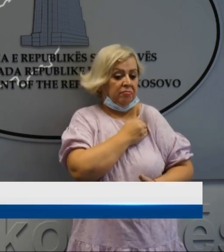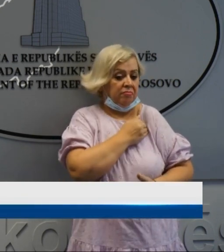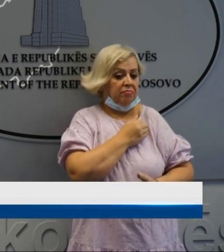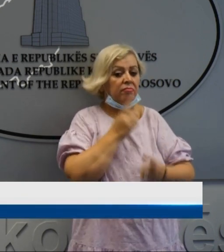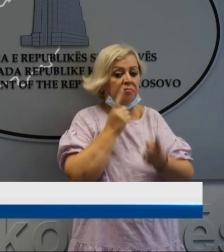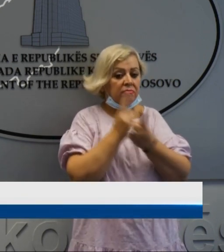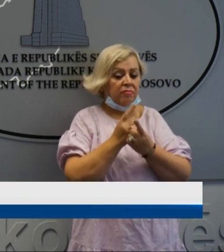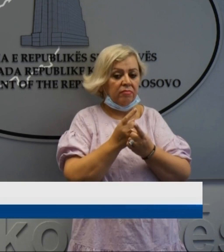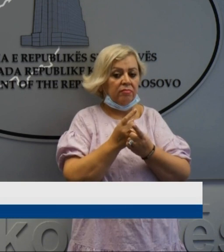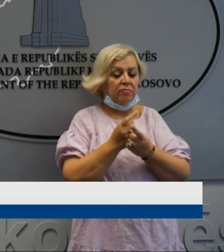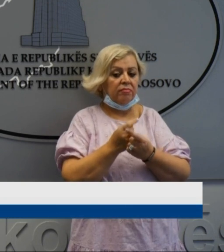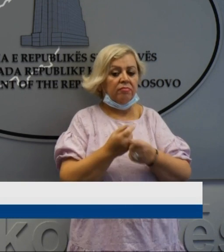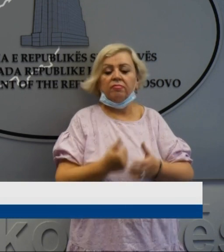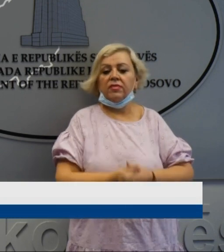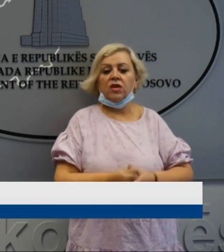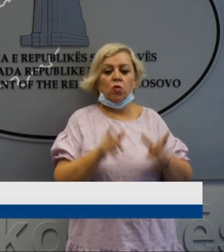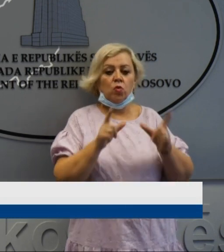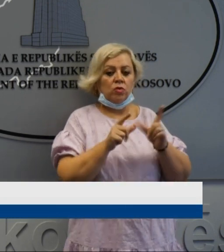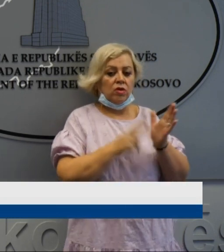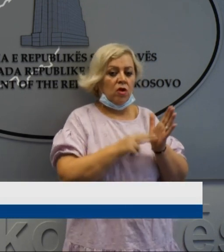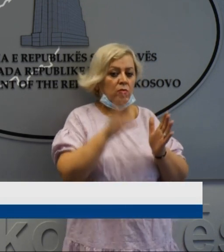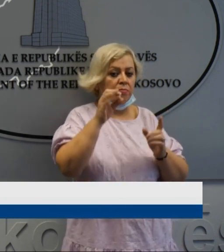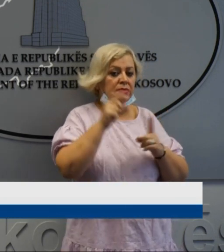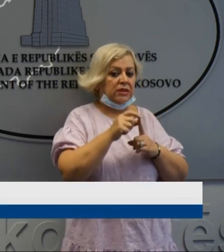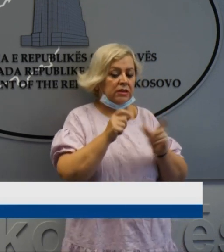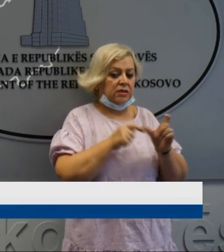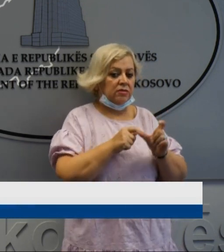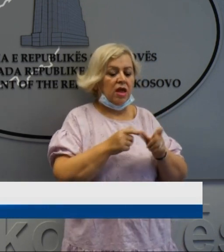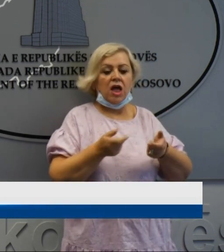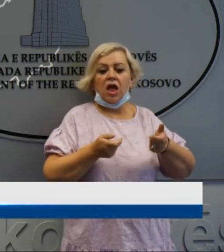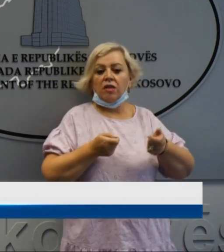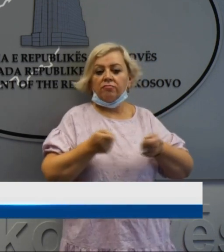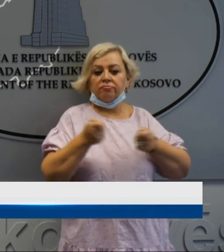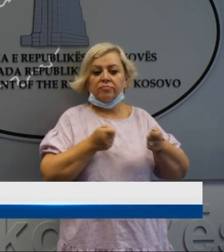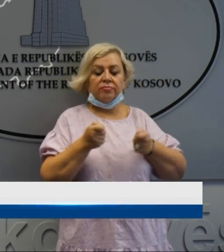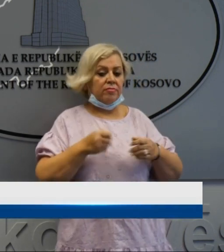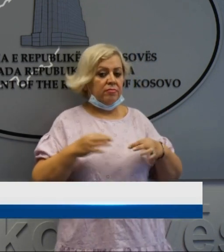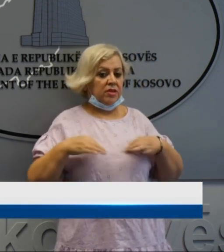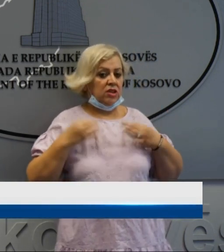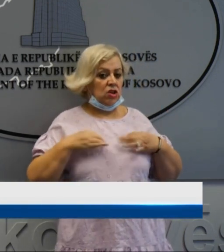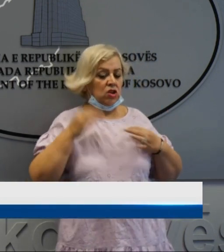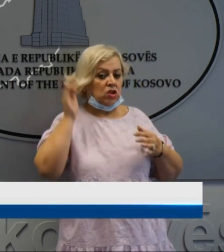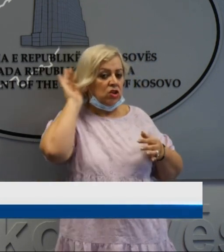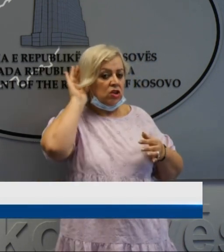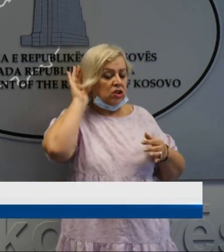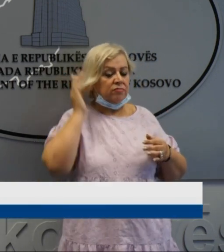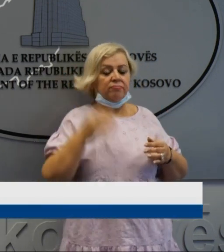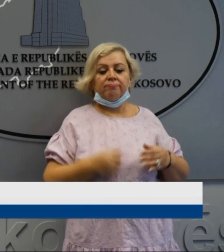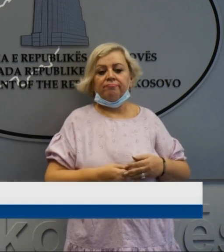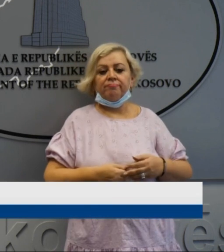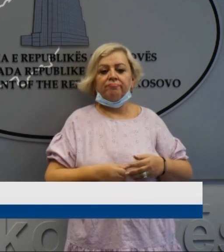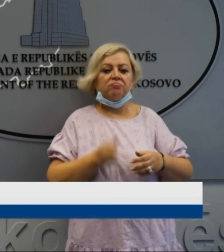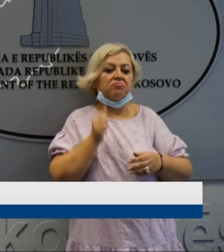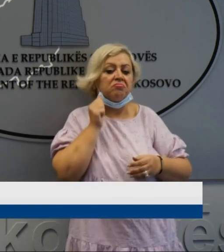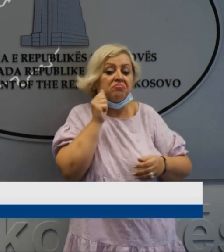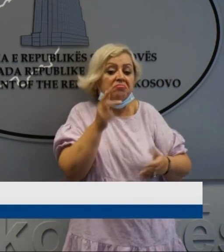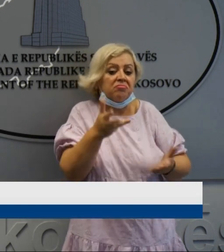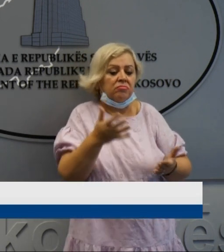në takim, edhe UNOPS-i, edhe administrata në Ministrinë e Shëndetësisë, kjo është çështje ditësh.